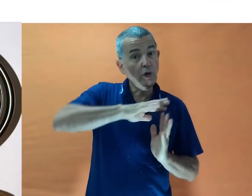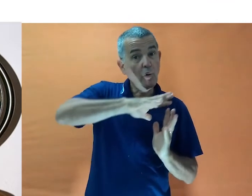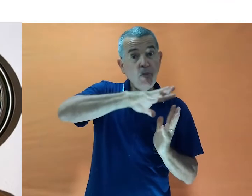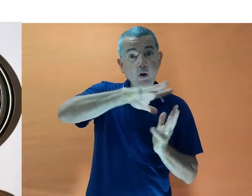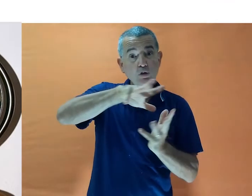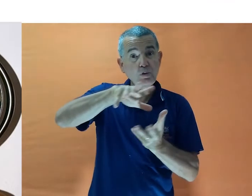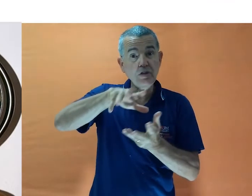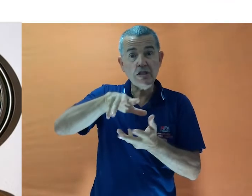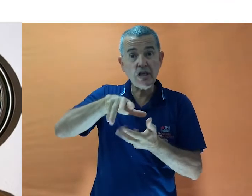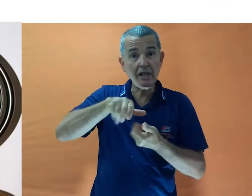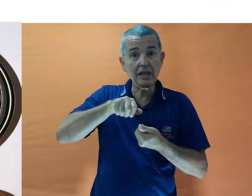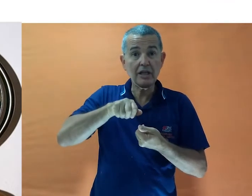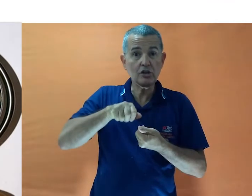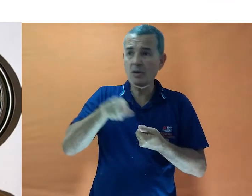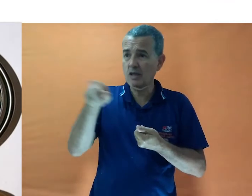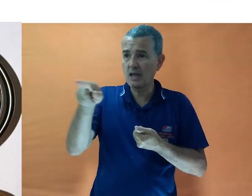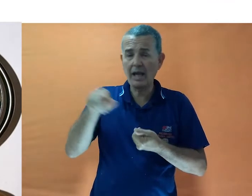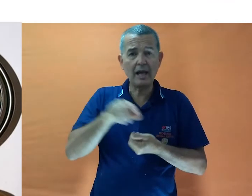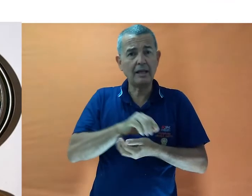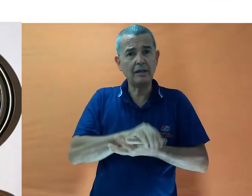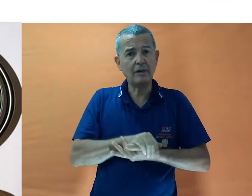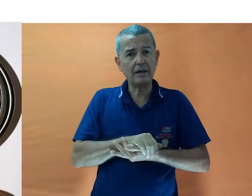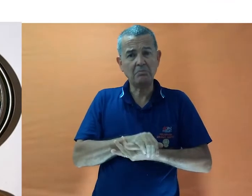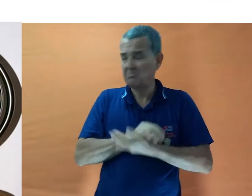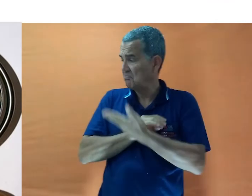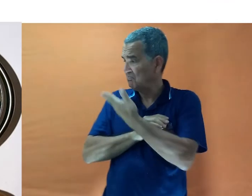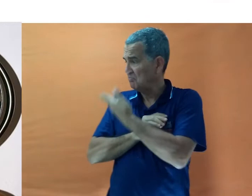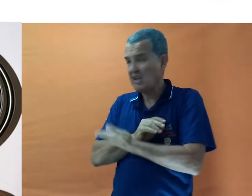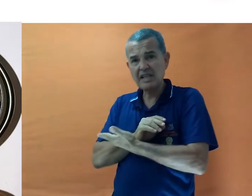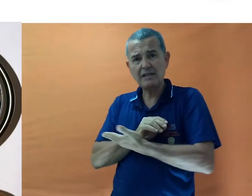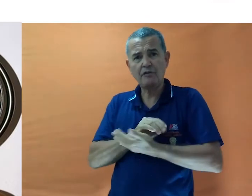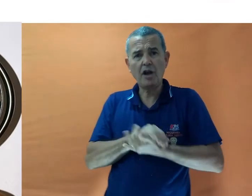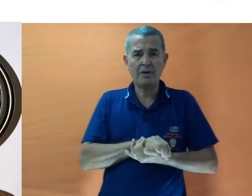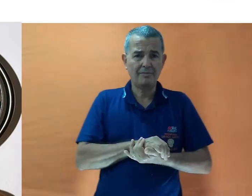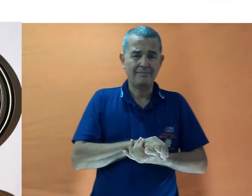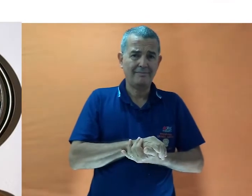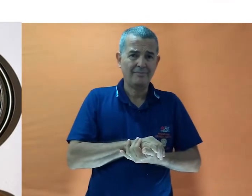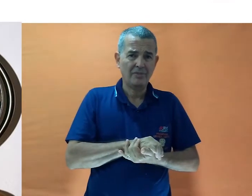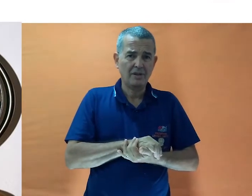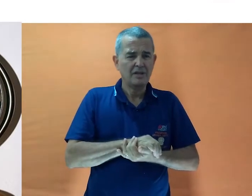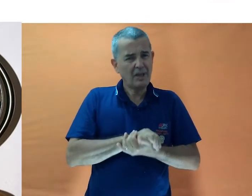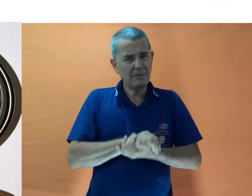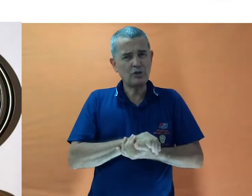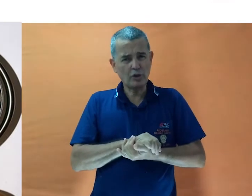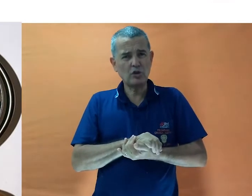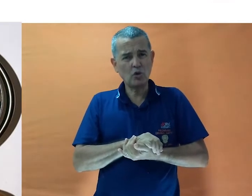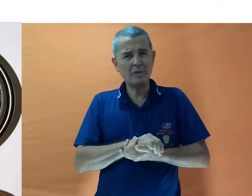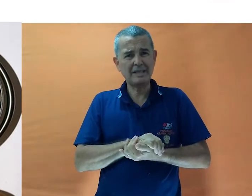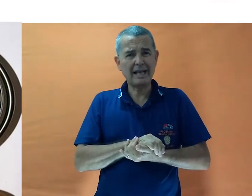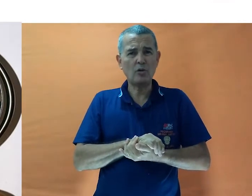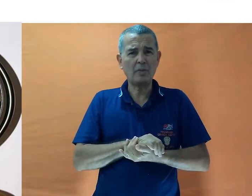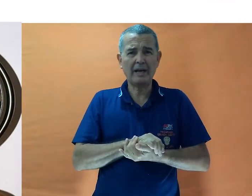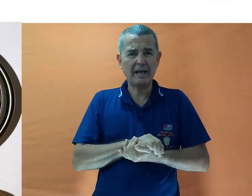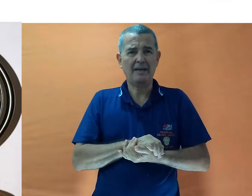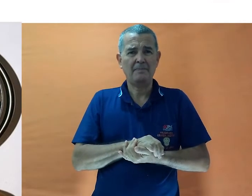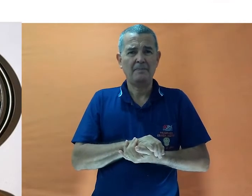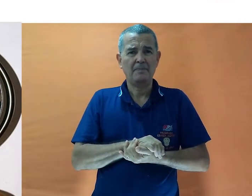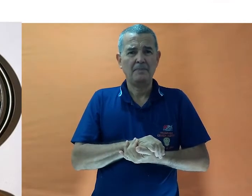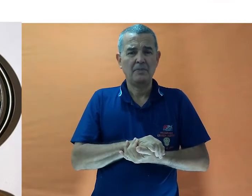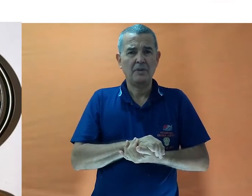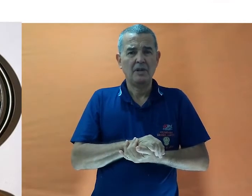Porque eu não posso dizer que isto aqui é aquilo ali. Dessa forma. Já pensou se eu começar a